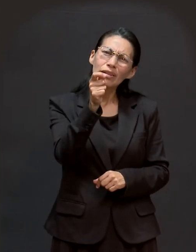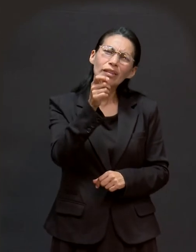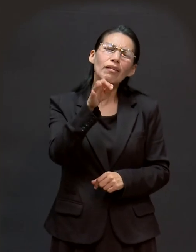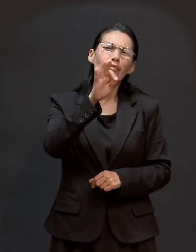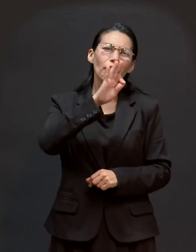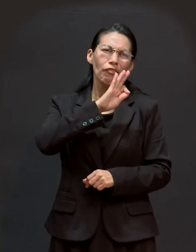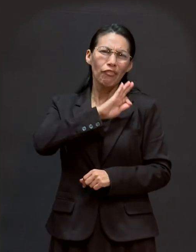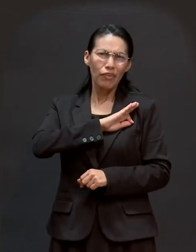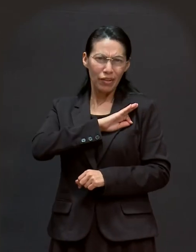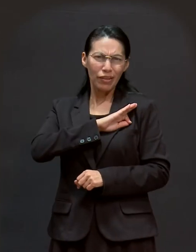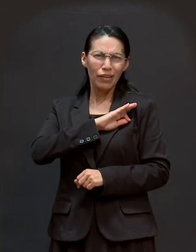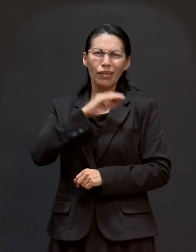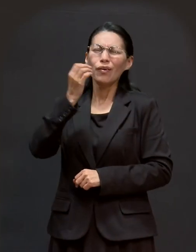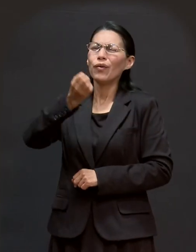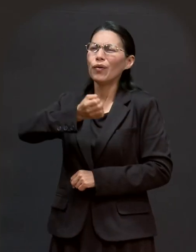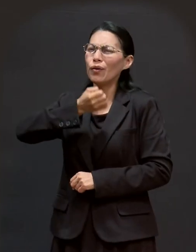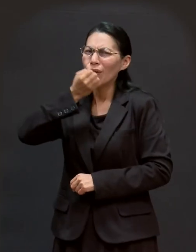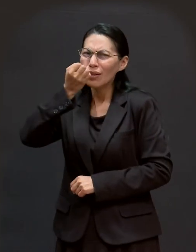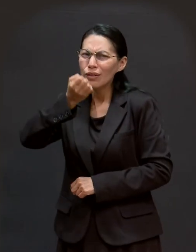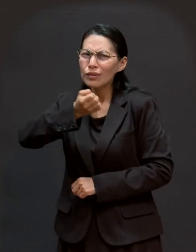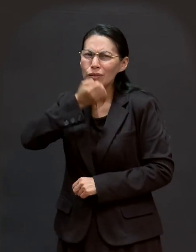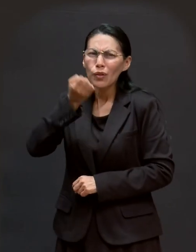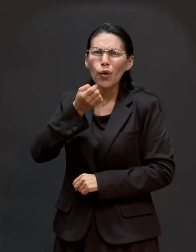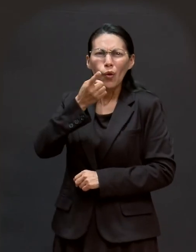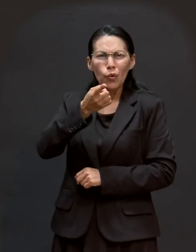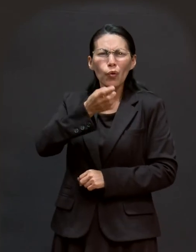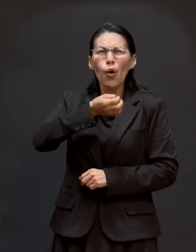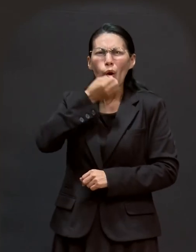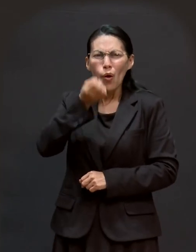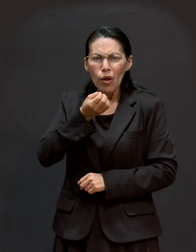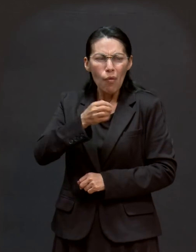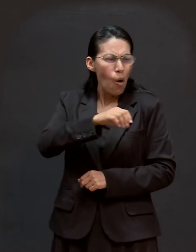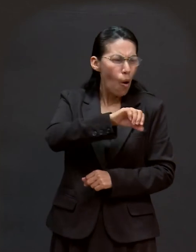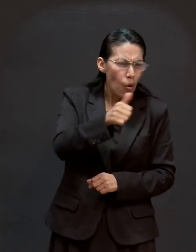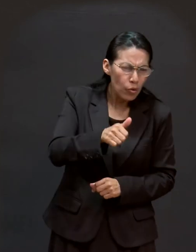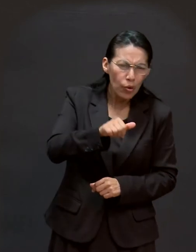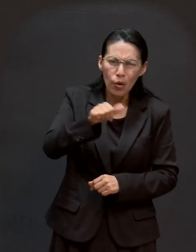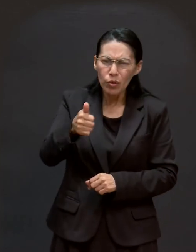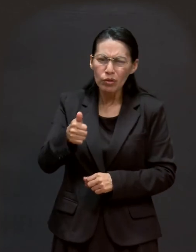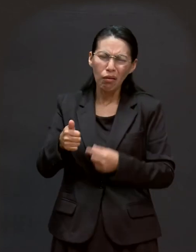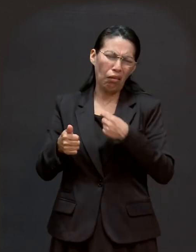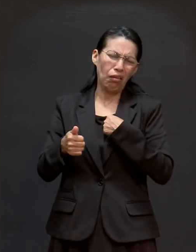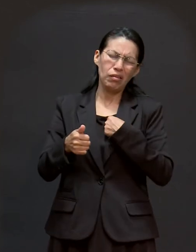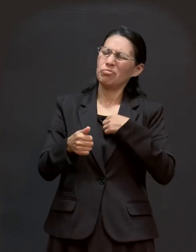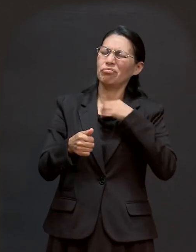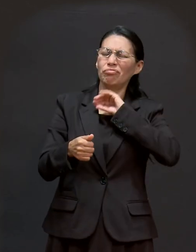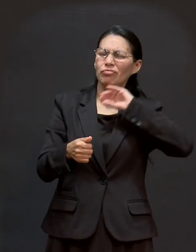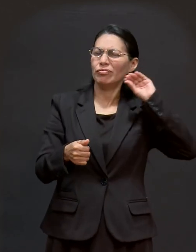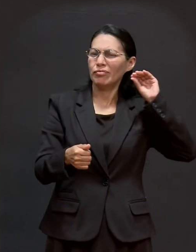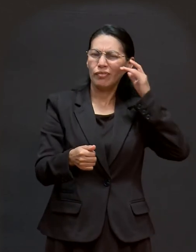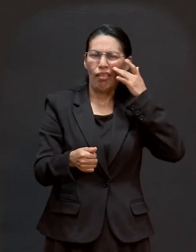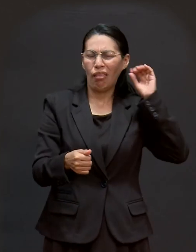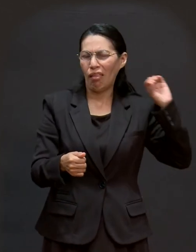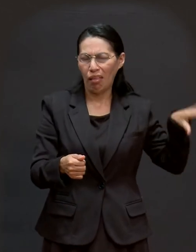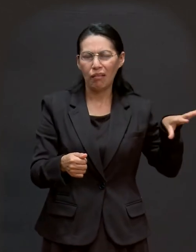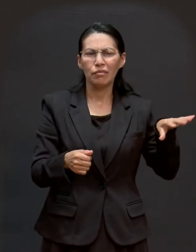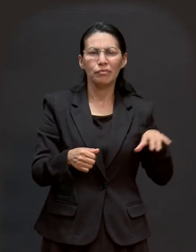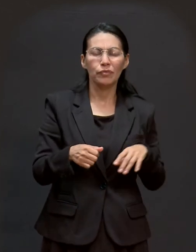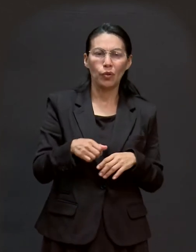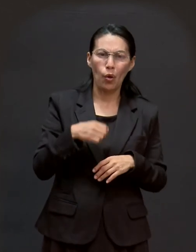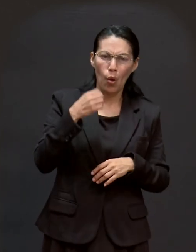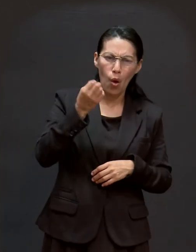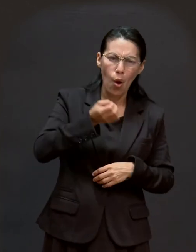y eso es fe y es la oración donde tú horas por otro y te olvidas de ti